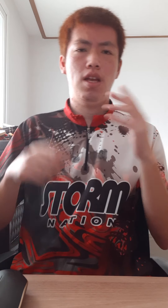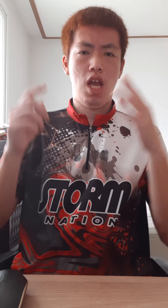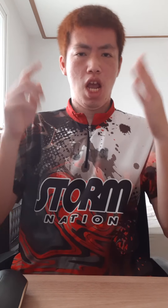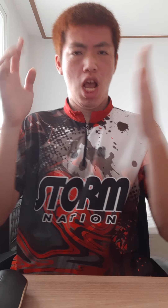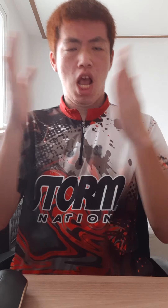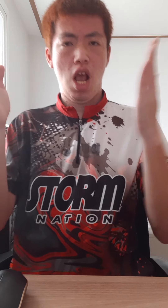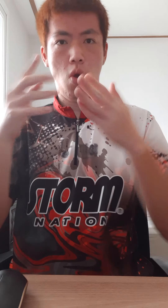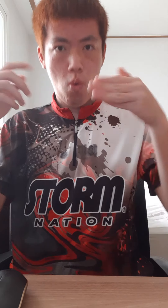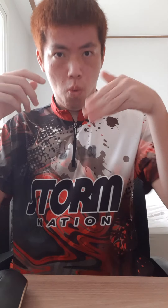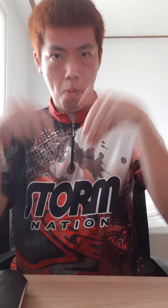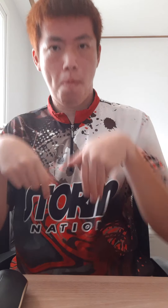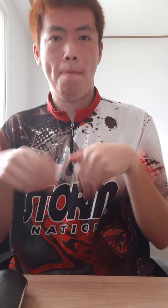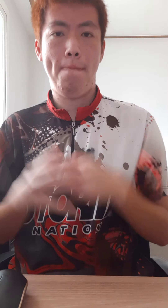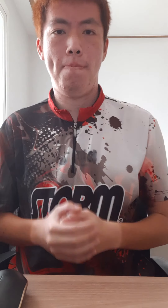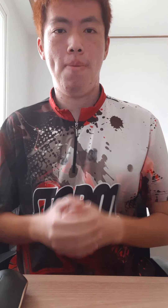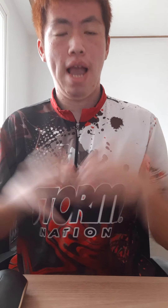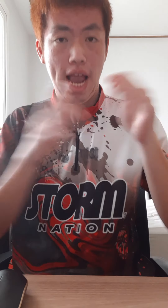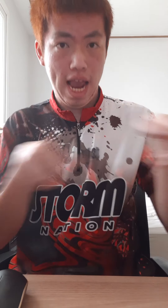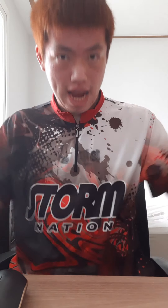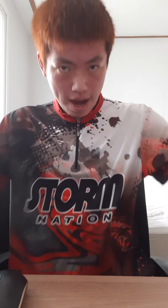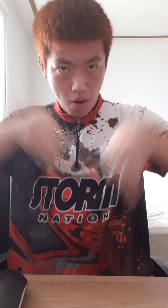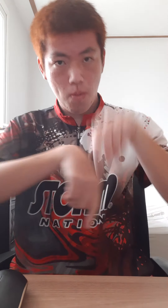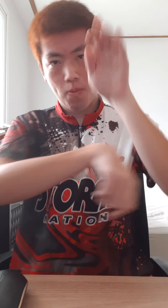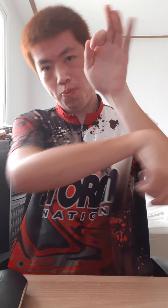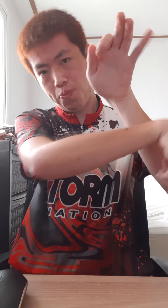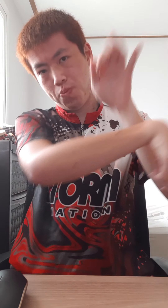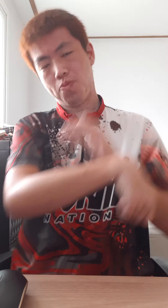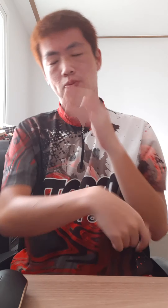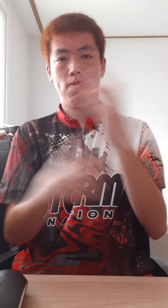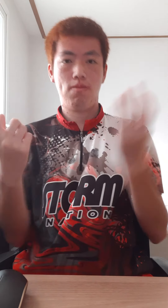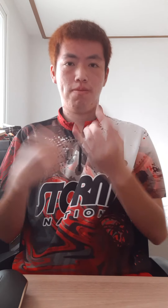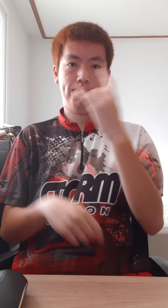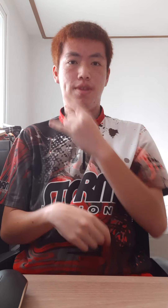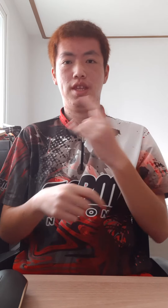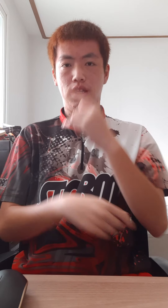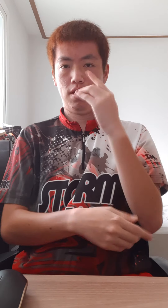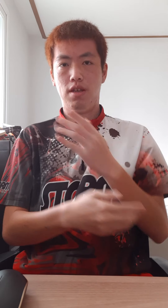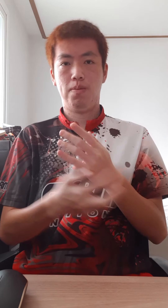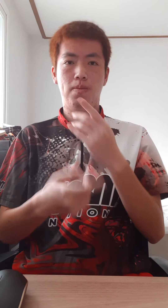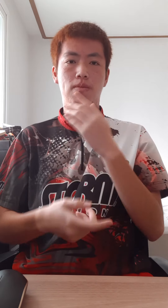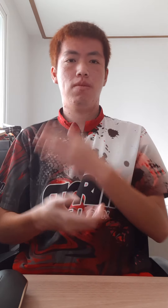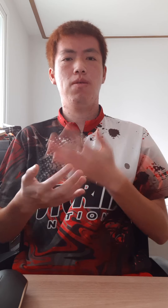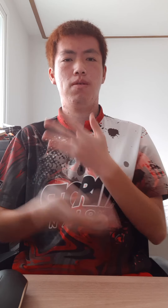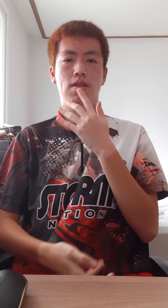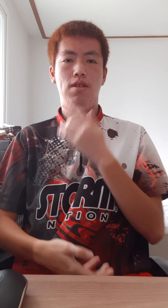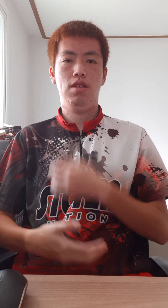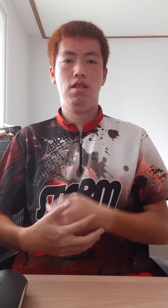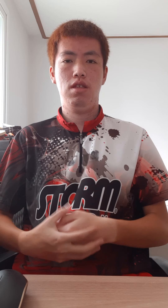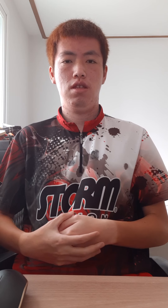즐길 수 있고 모두가 함께 소통하고 공감하는 미디어 환경이 만들어지길 기대해 봅니다.